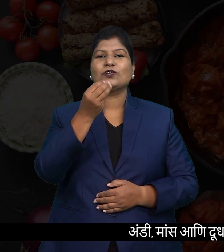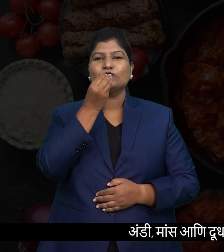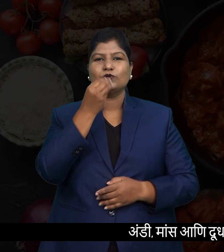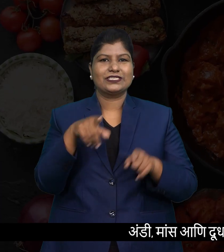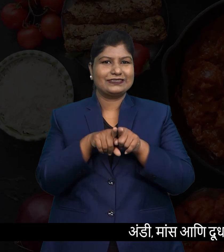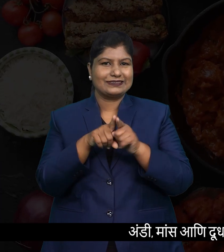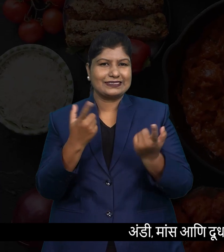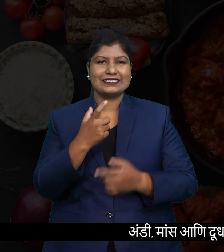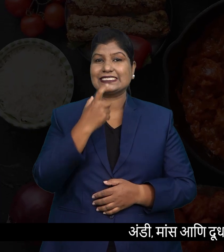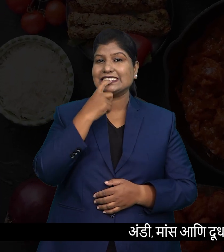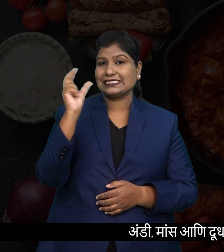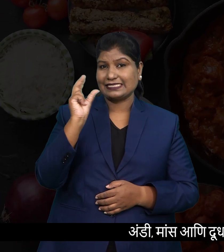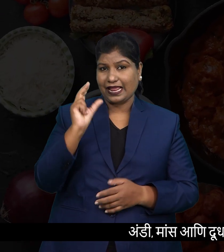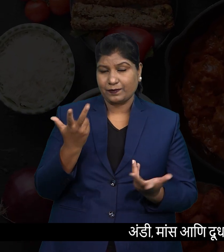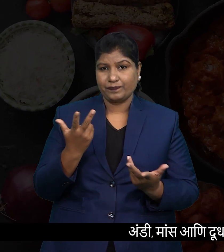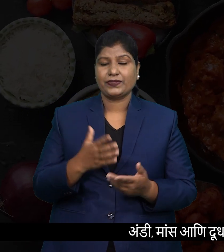अंडी,